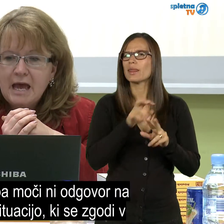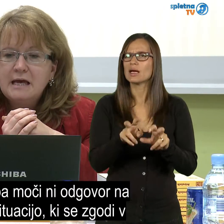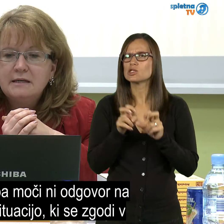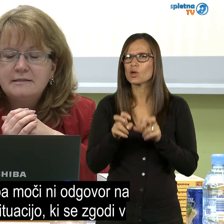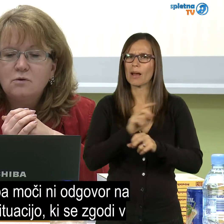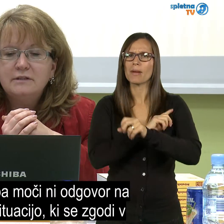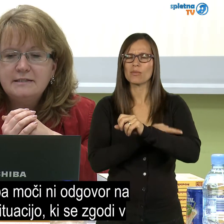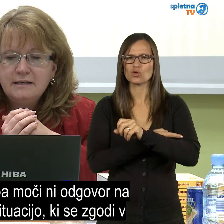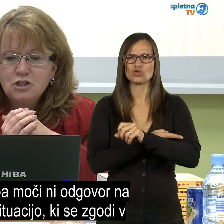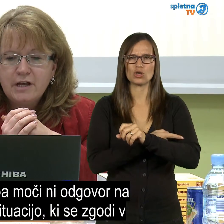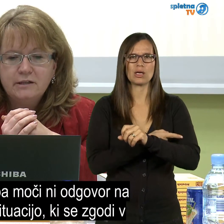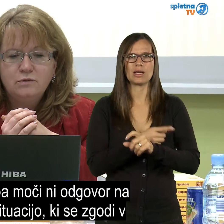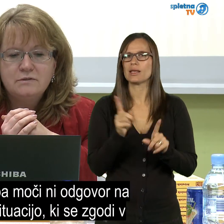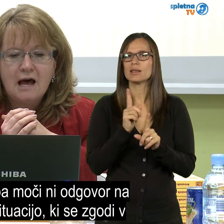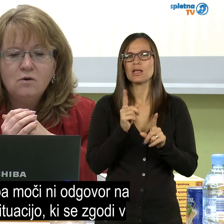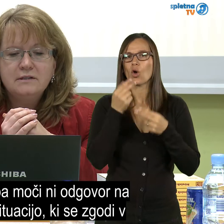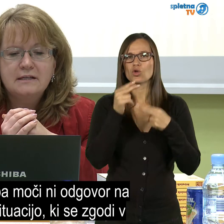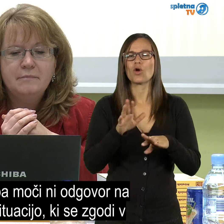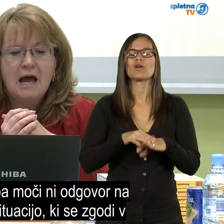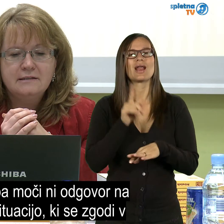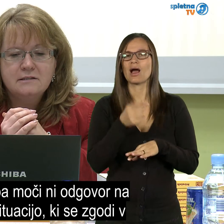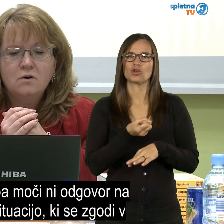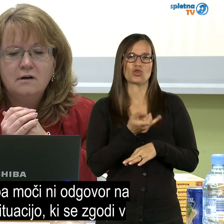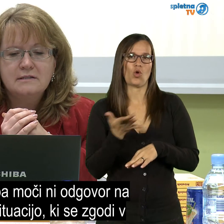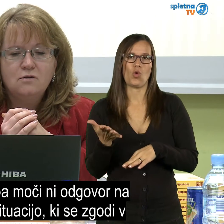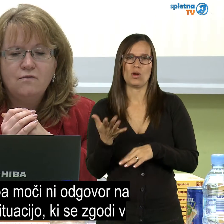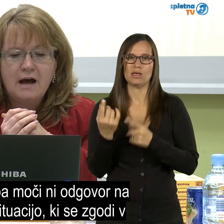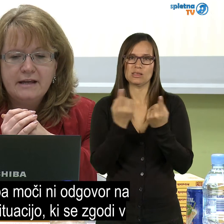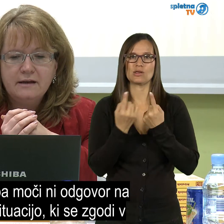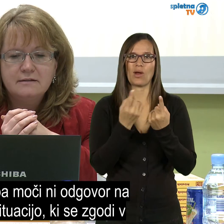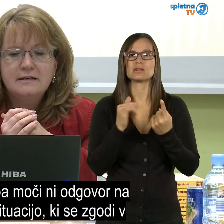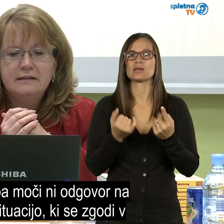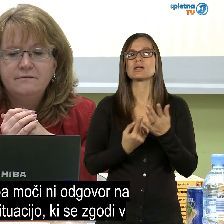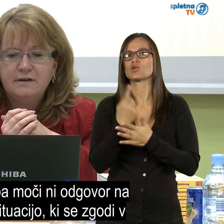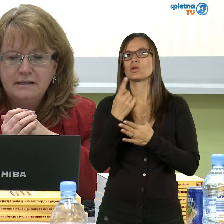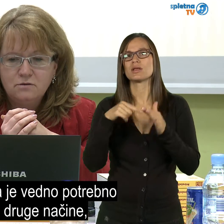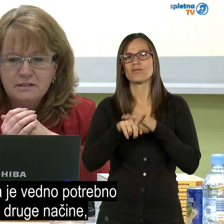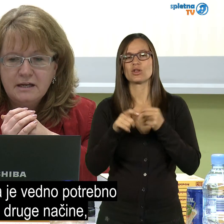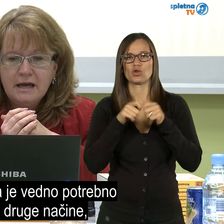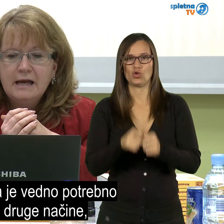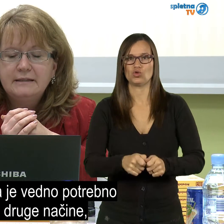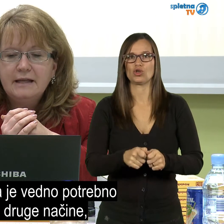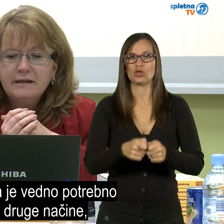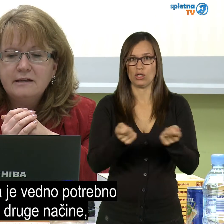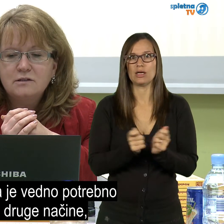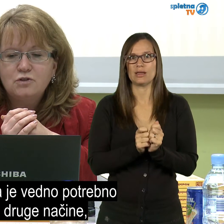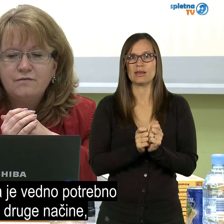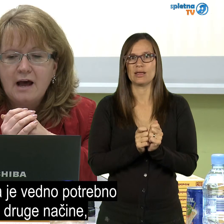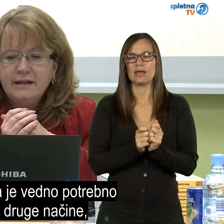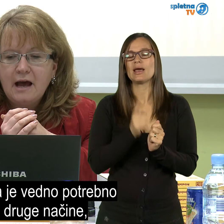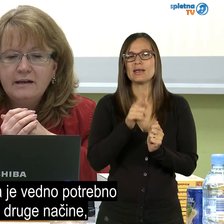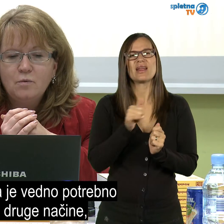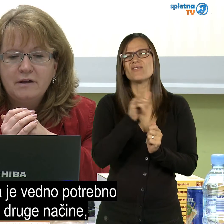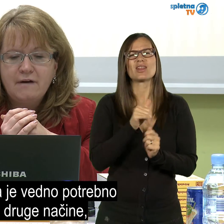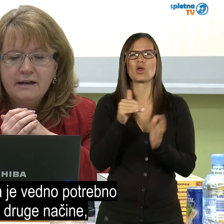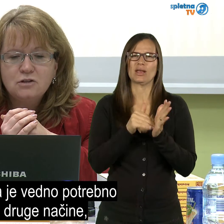zloraba moči ni odgovor na kakršnokoli situacijo, ki se zgodi v družini. In da je vedno